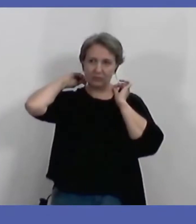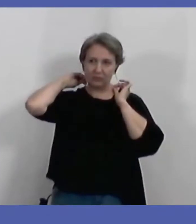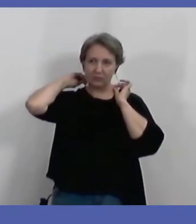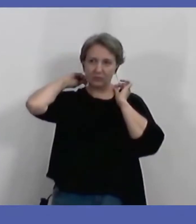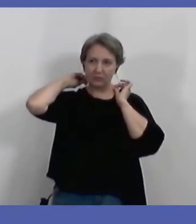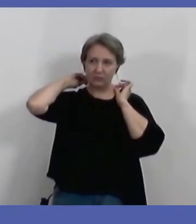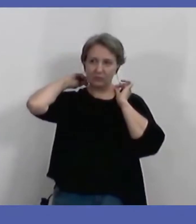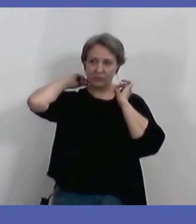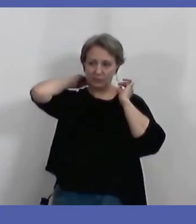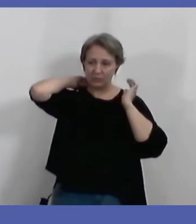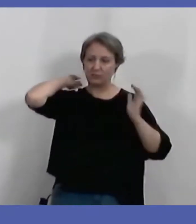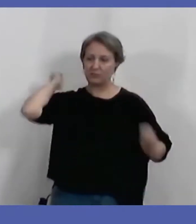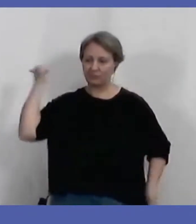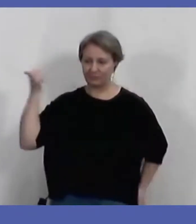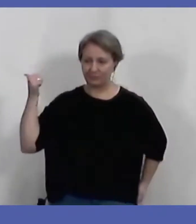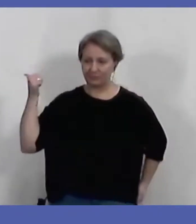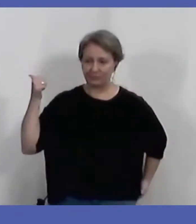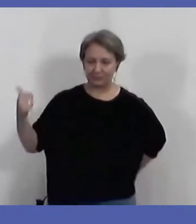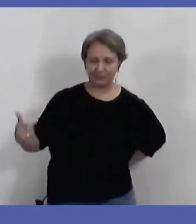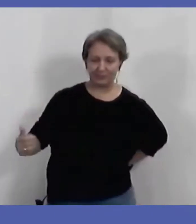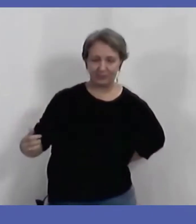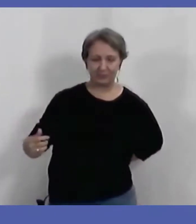Aleluia! Então aqui